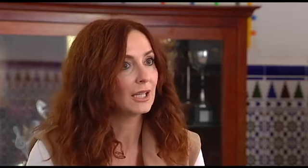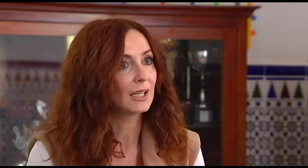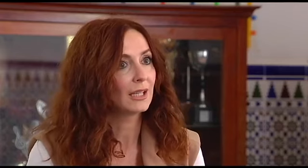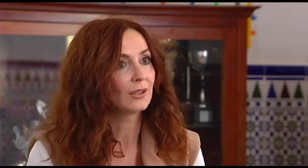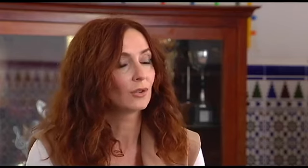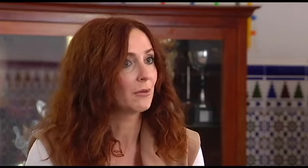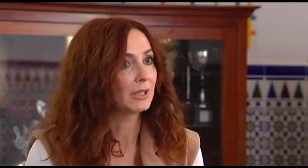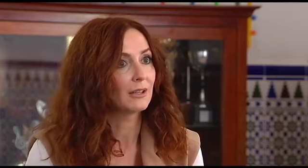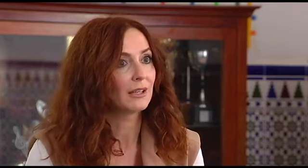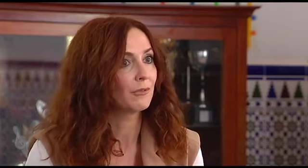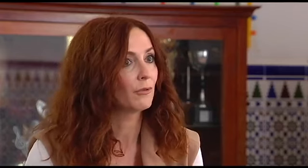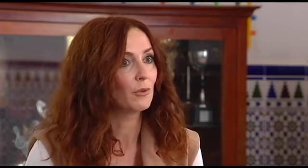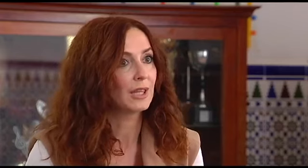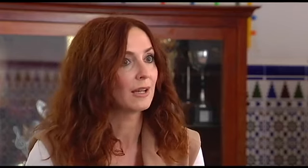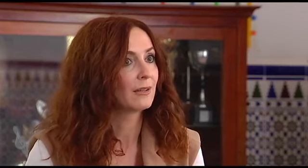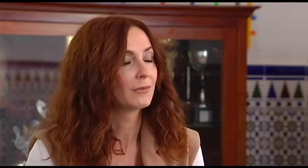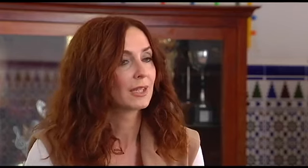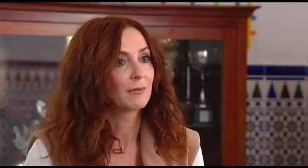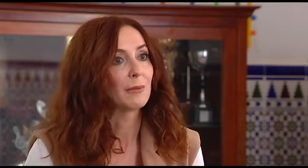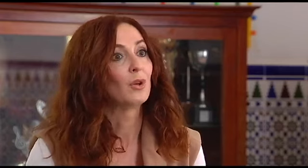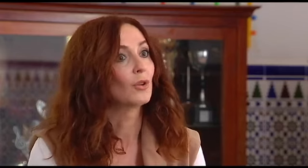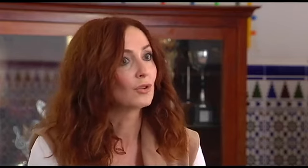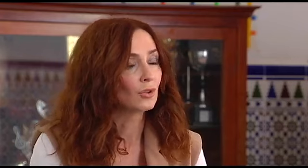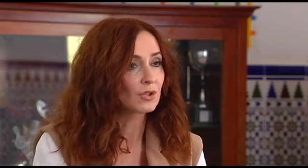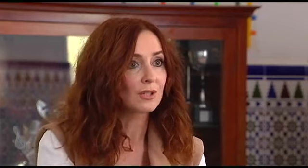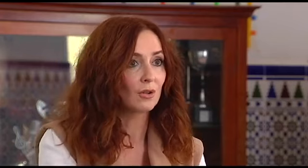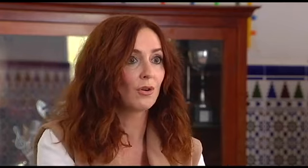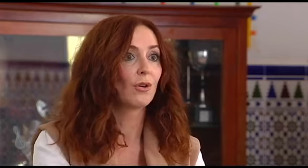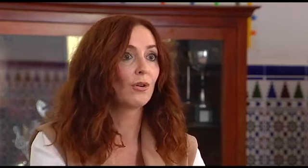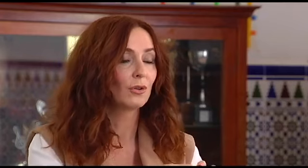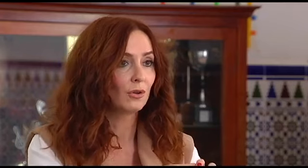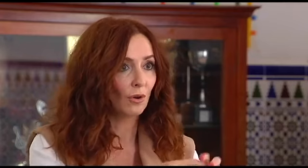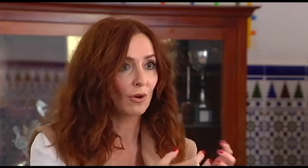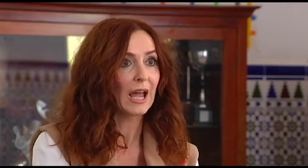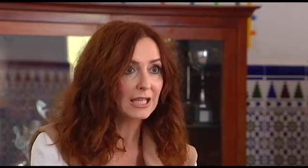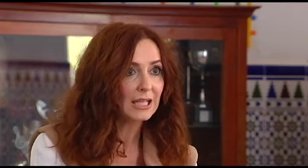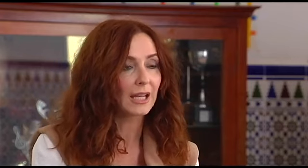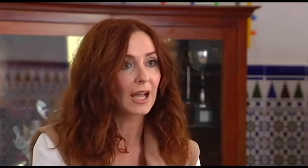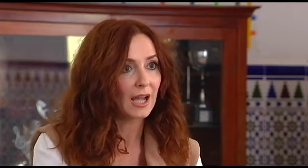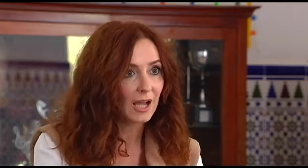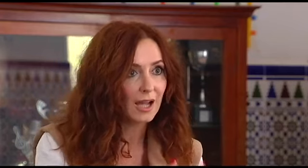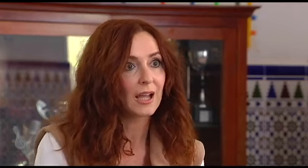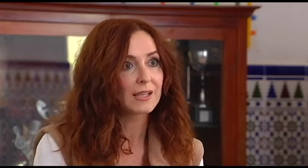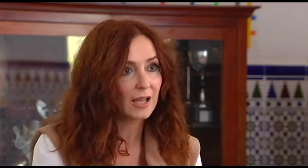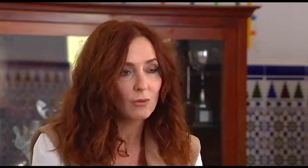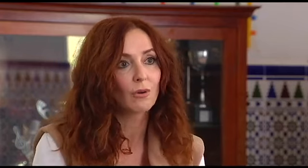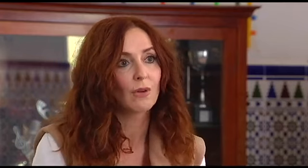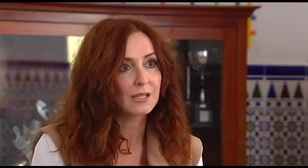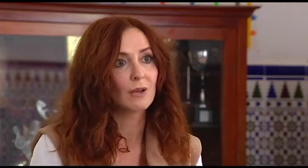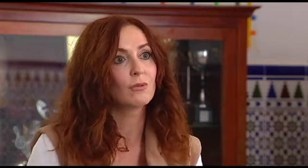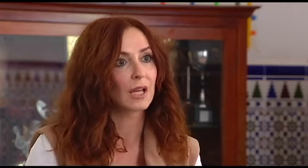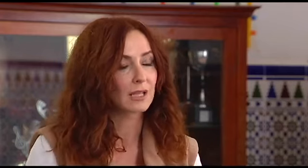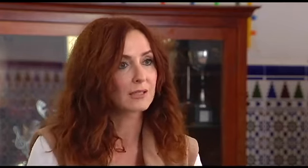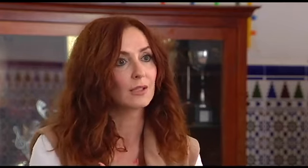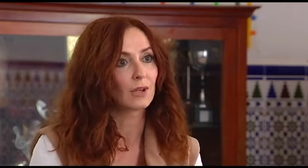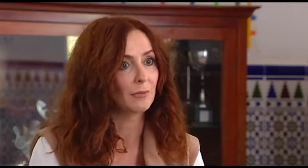fluida. Vamos, no aislan a ese alumno o a esa alumna, sino que